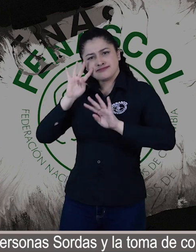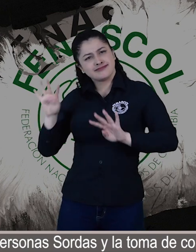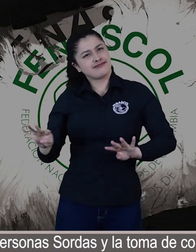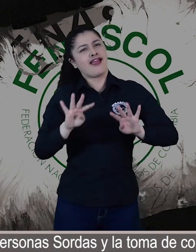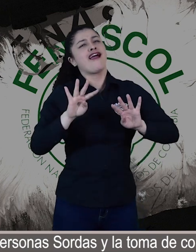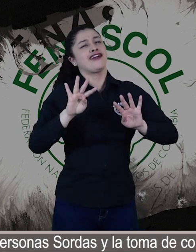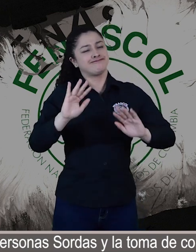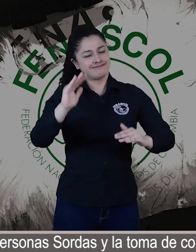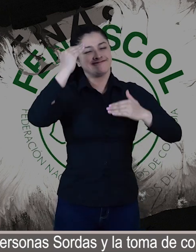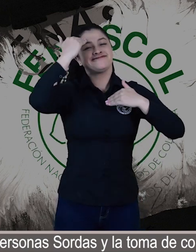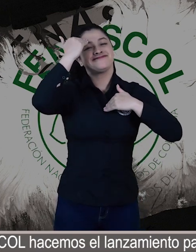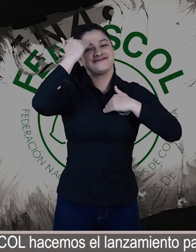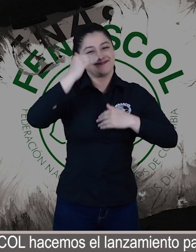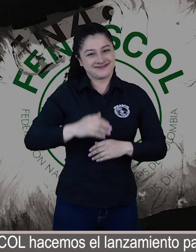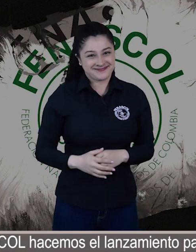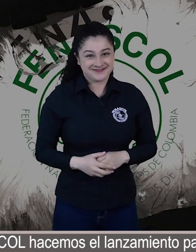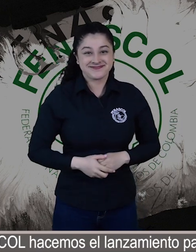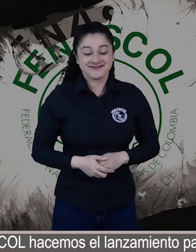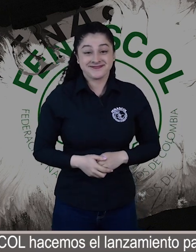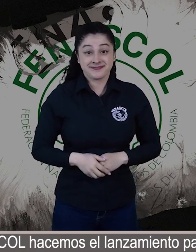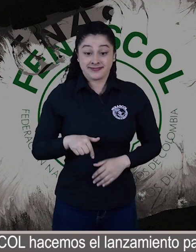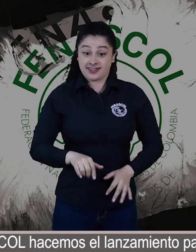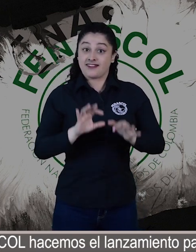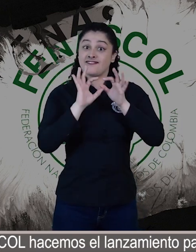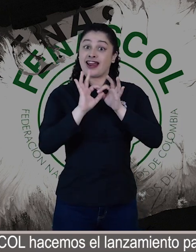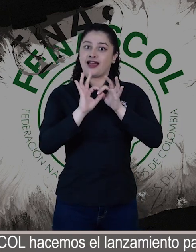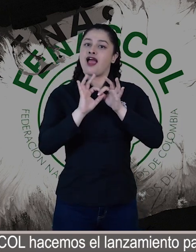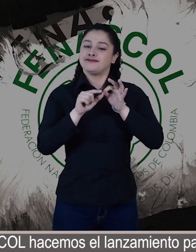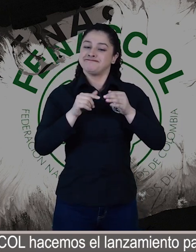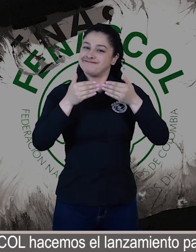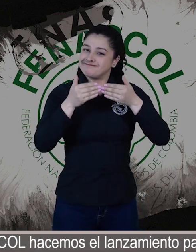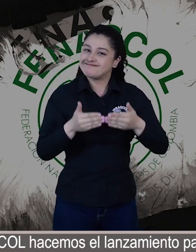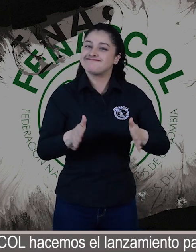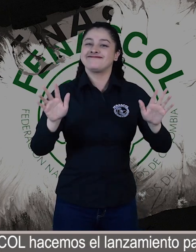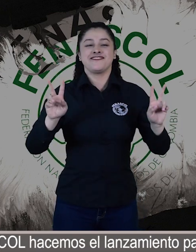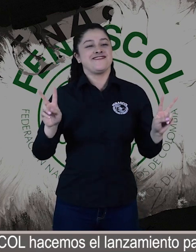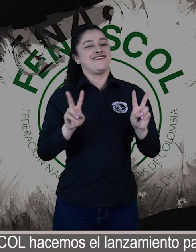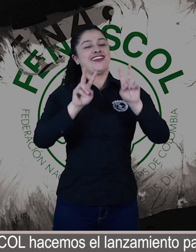conciencia. Noticeñales Fenascol, hacemos el lanzamiento para todo el país.